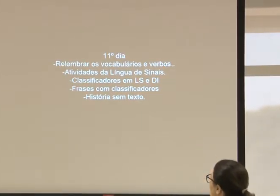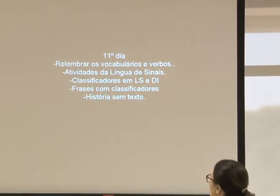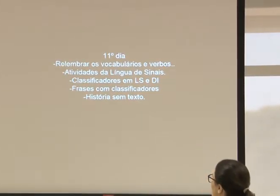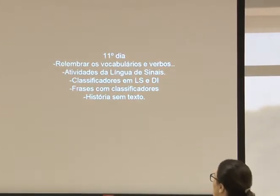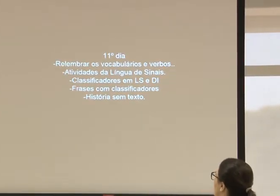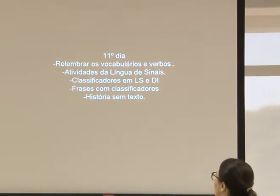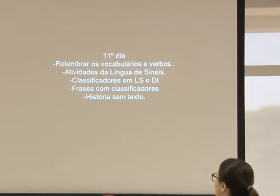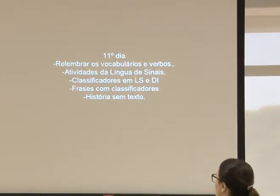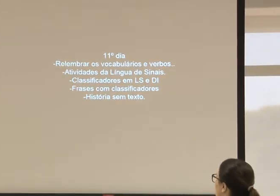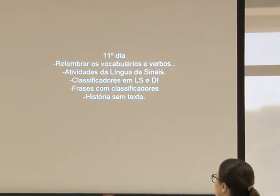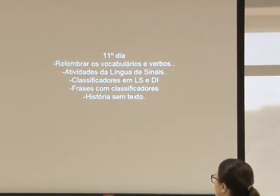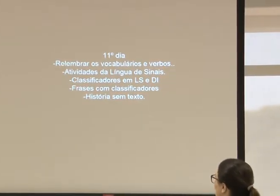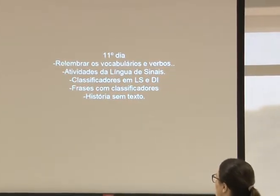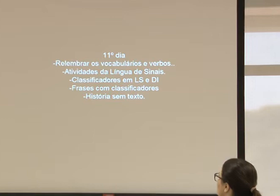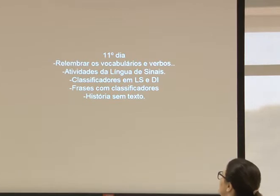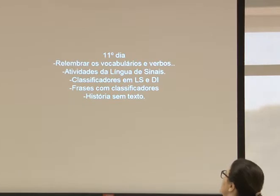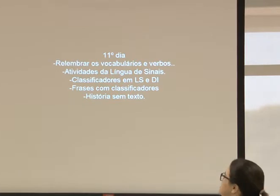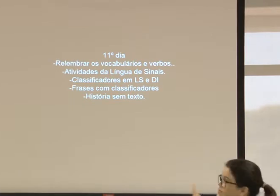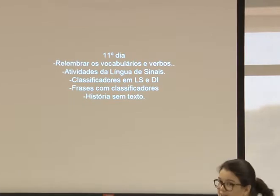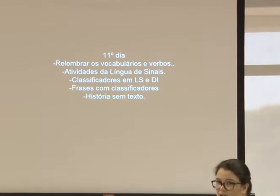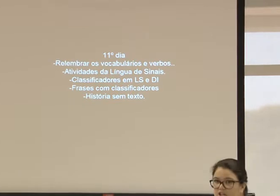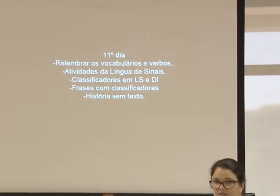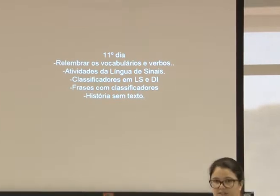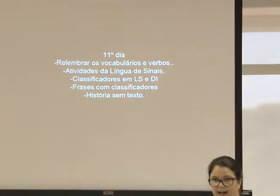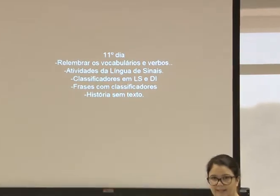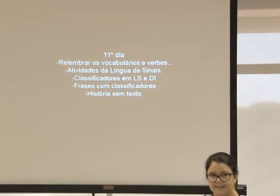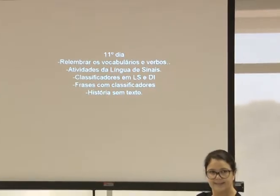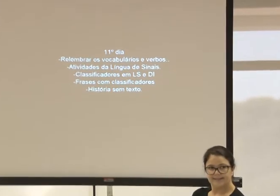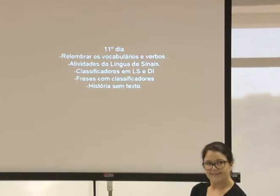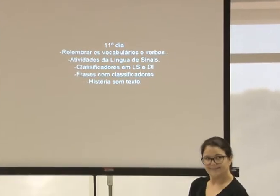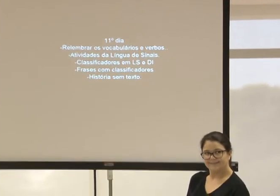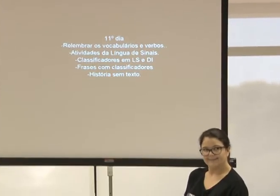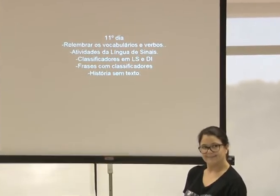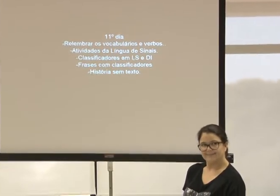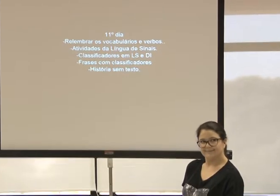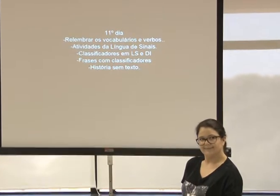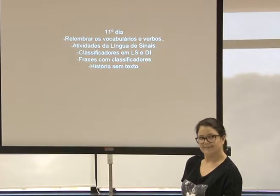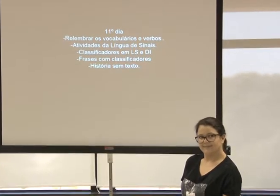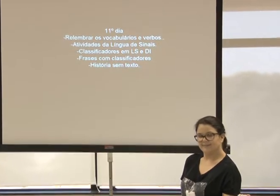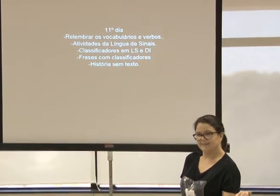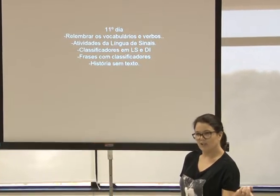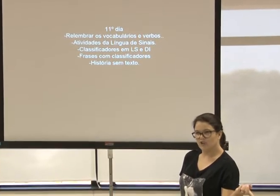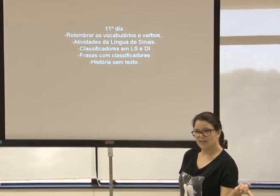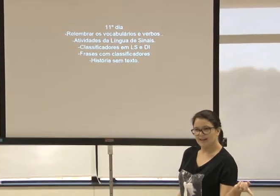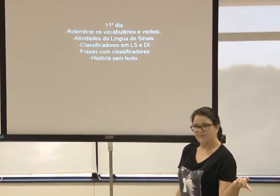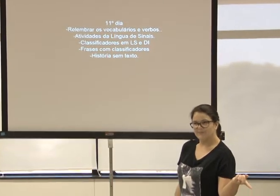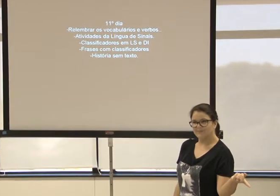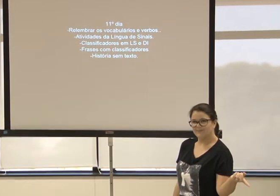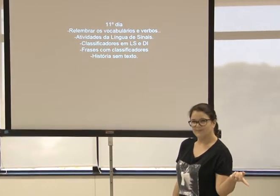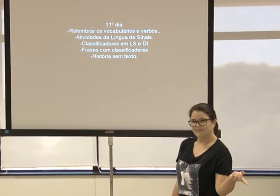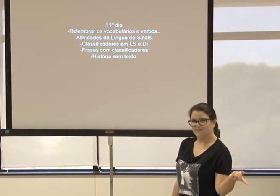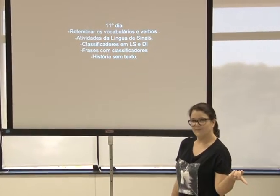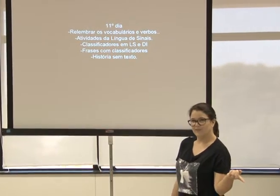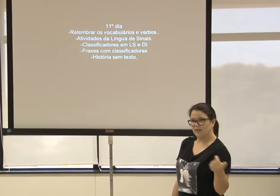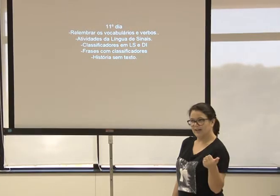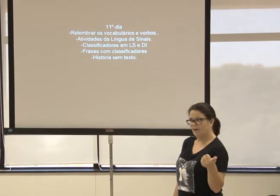relembraram alguns vocabulários, vocês fizeram atividades que gostaram? Foi legal?